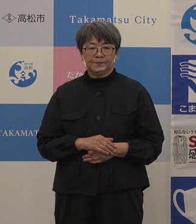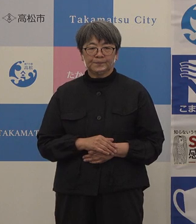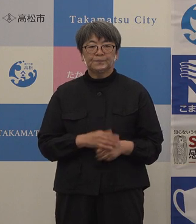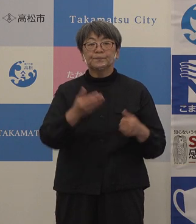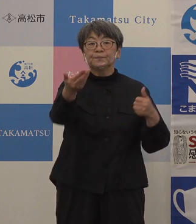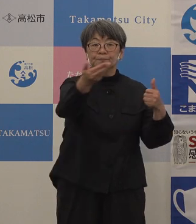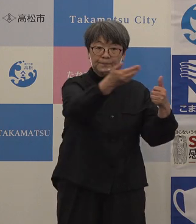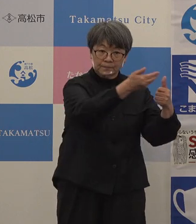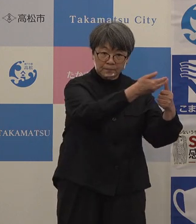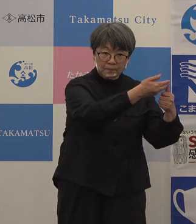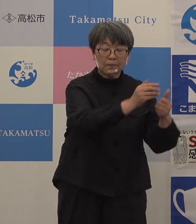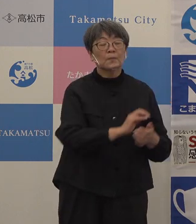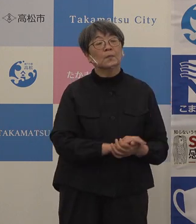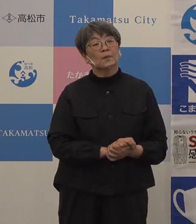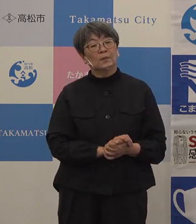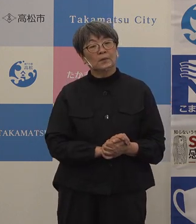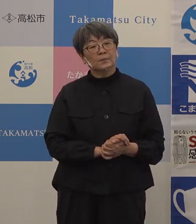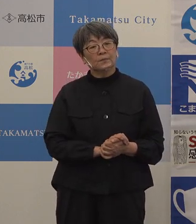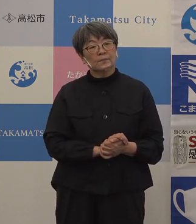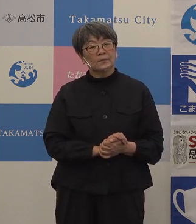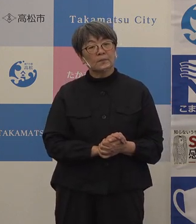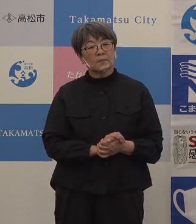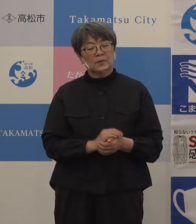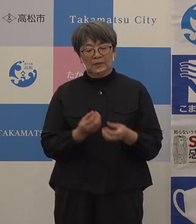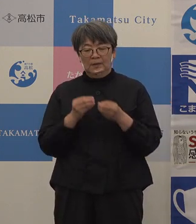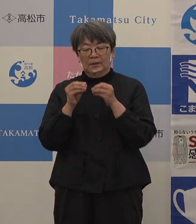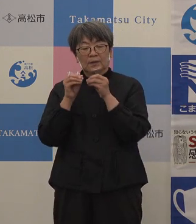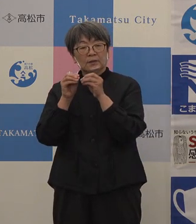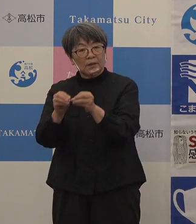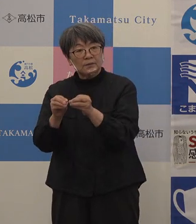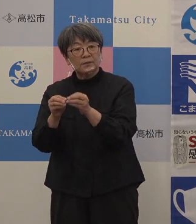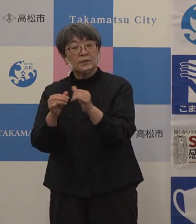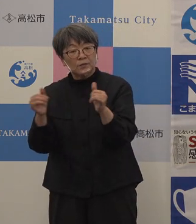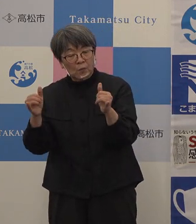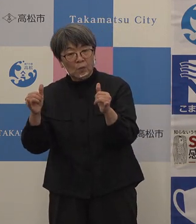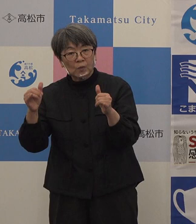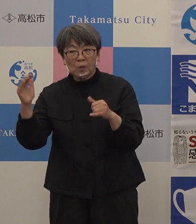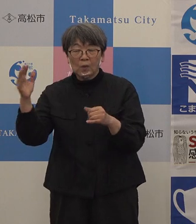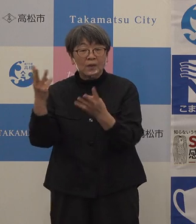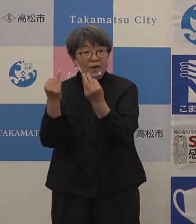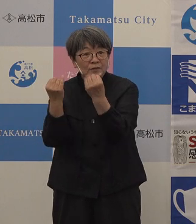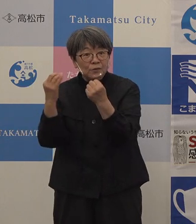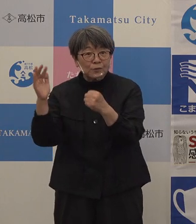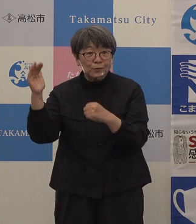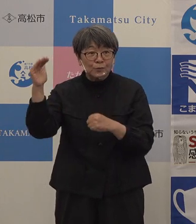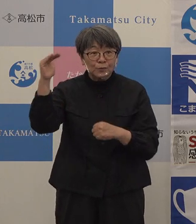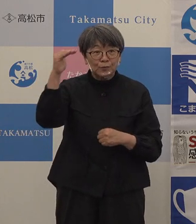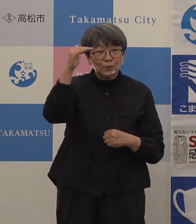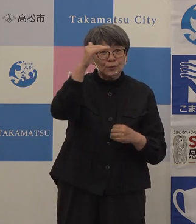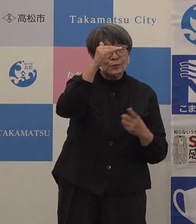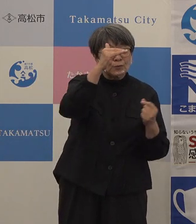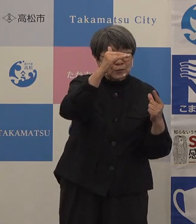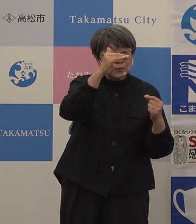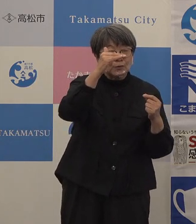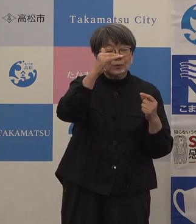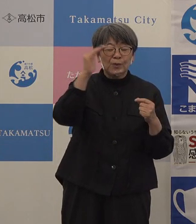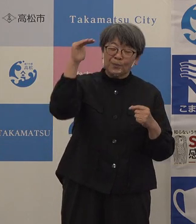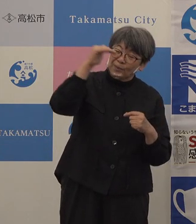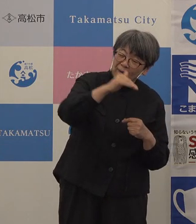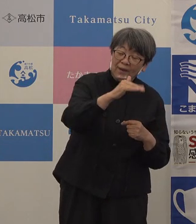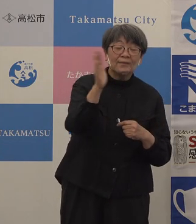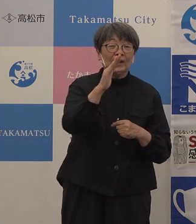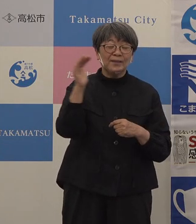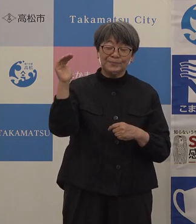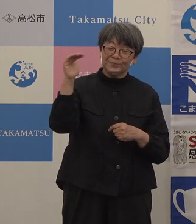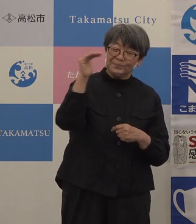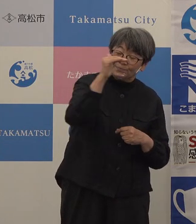あとですね、新規感染者数の推移なんですけれども、なかなかこう高止まりの状態が続い